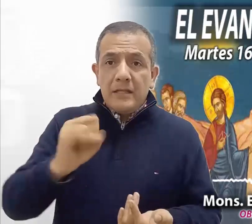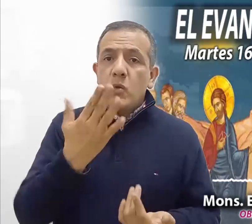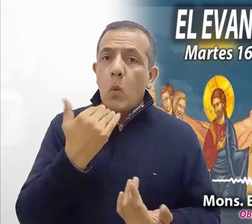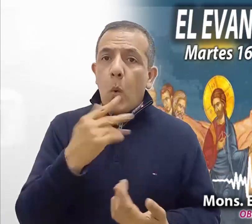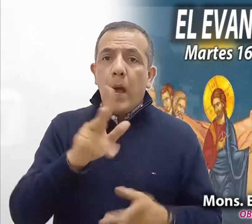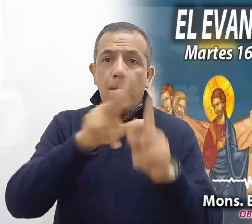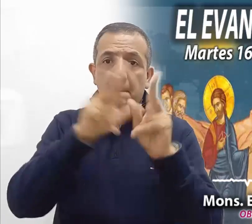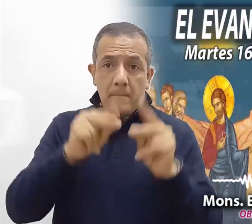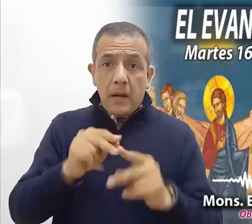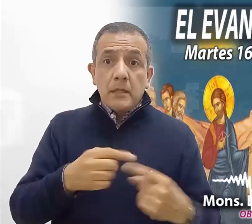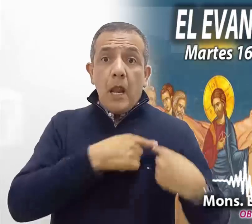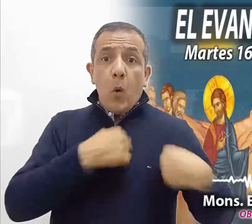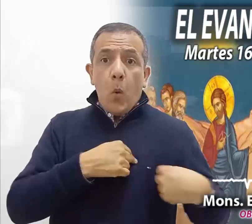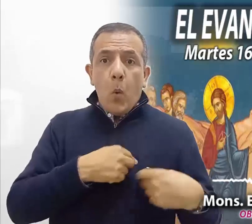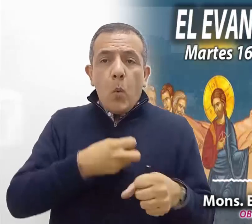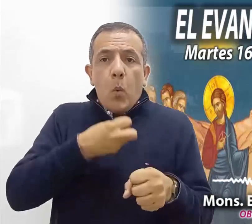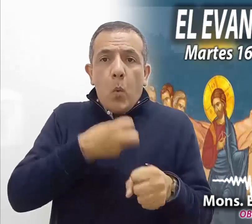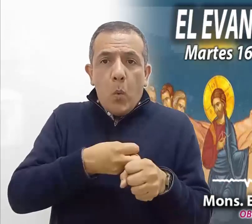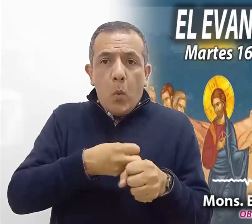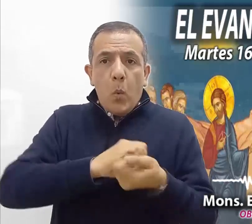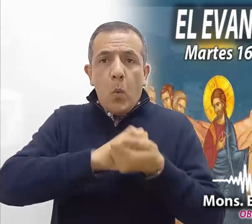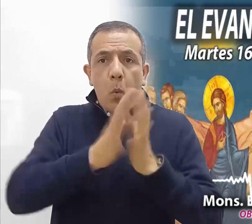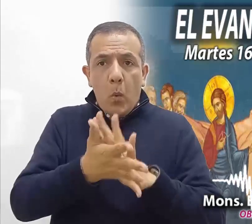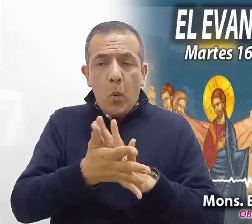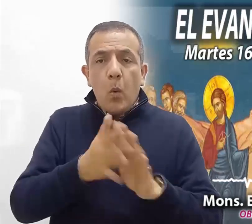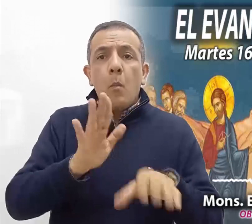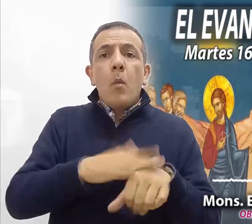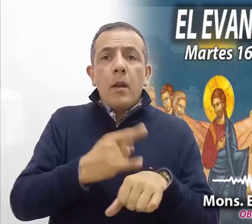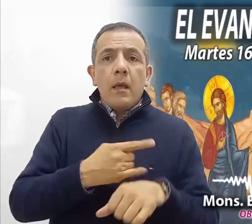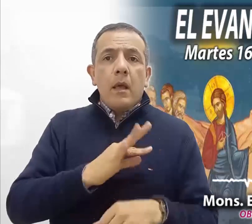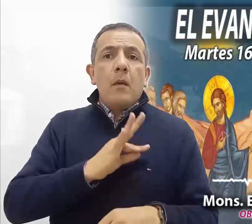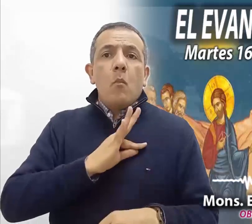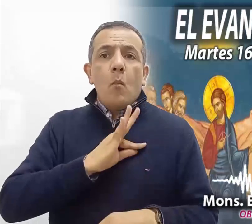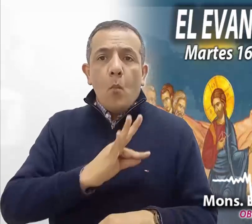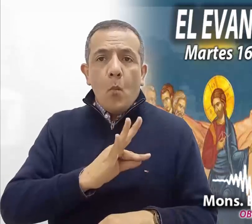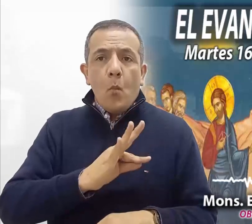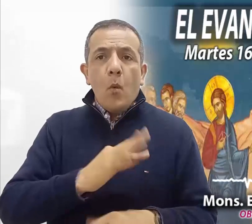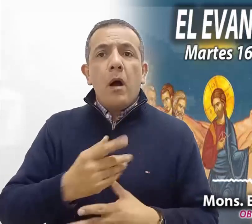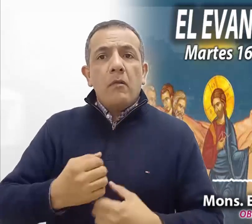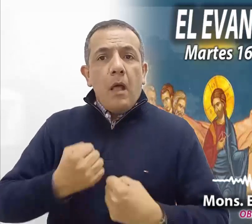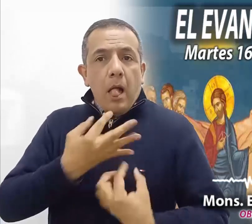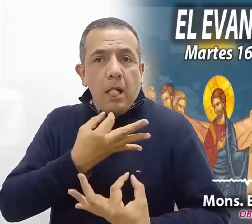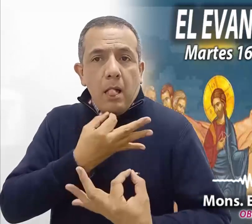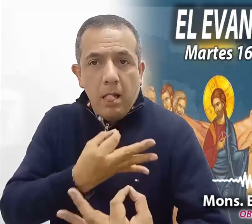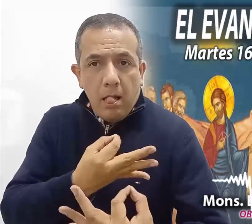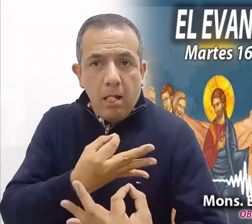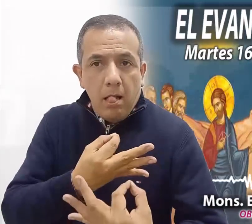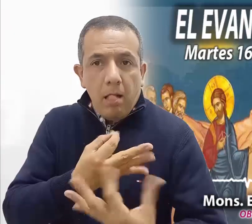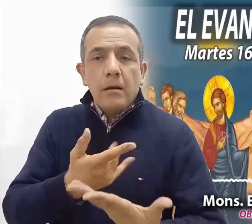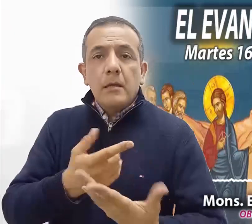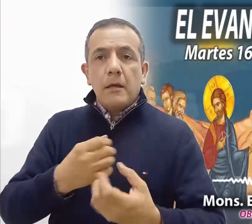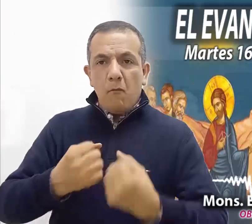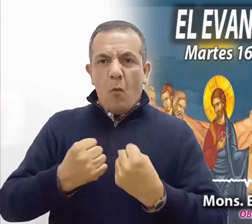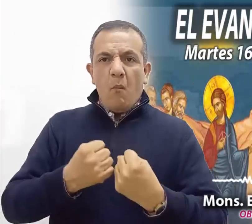el corazón del hombre se endurece con la ambición y la tentación del poder puede seducirnos a todos.